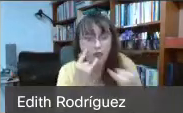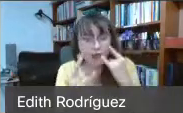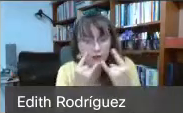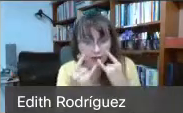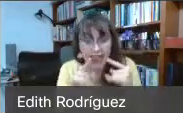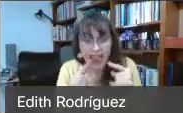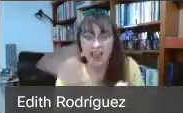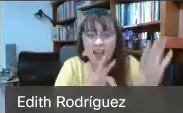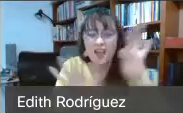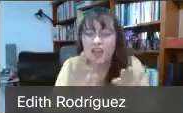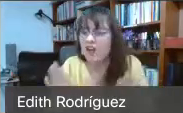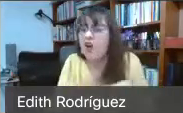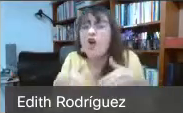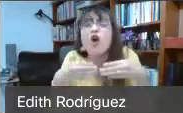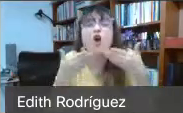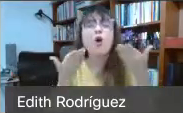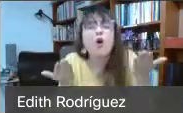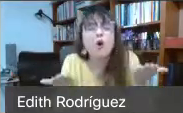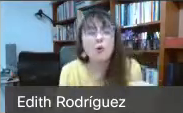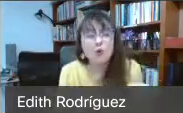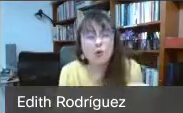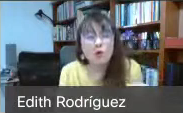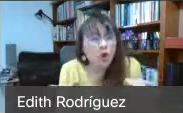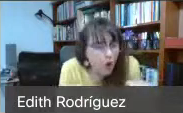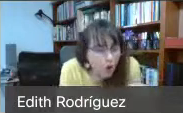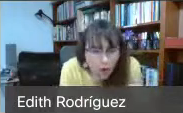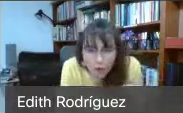De hecho, accede más a la literatura desde el español.